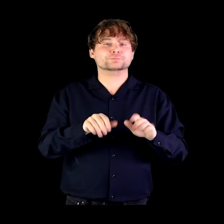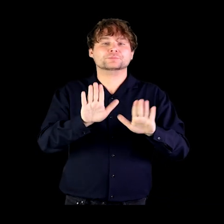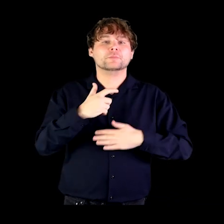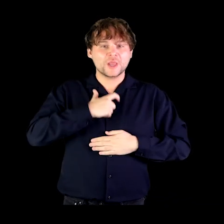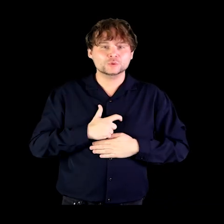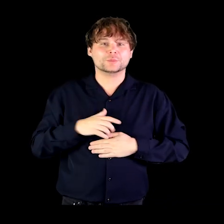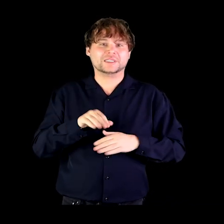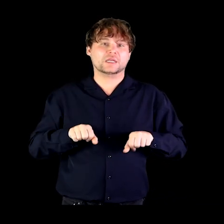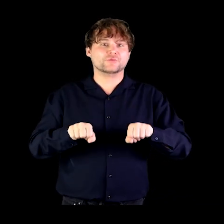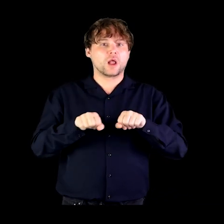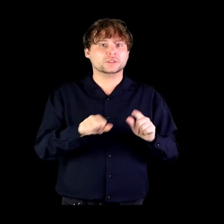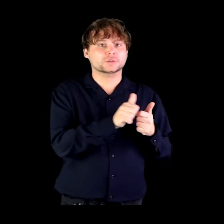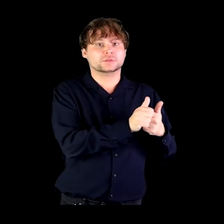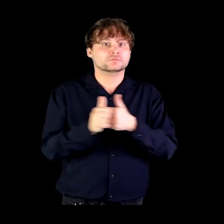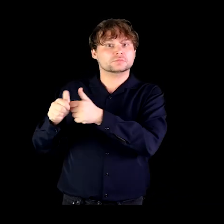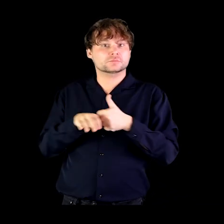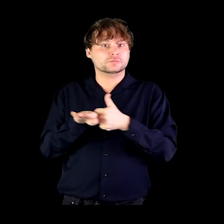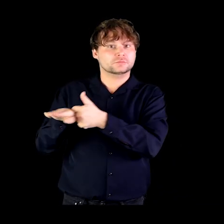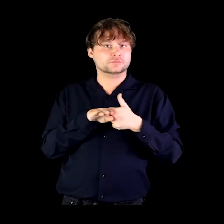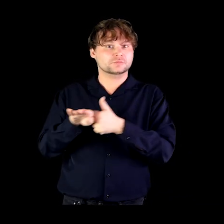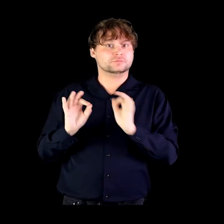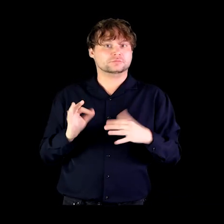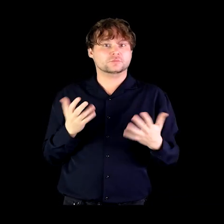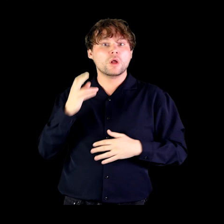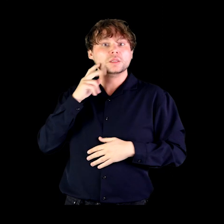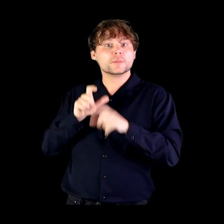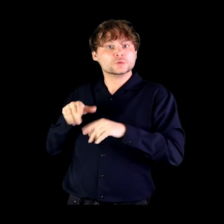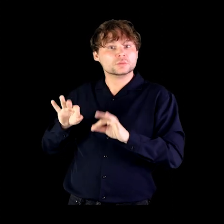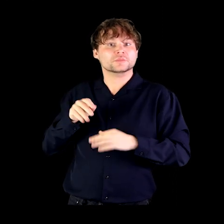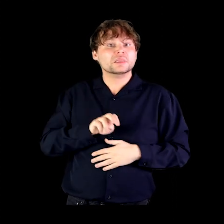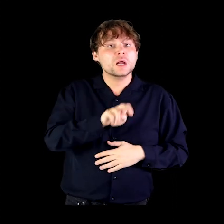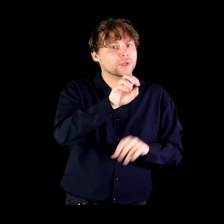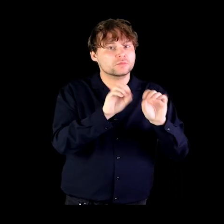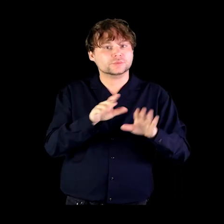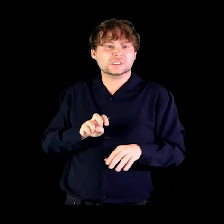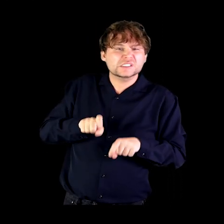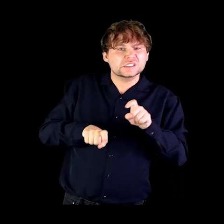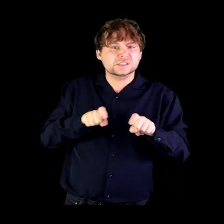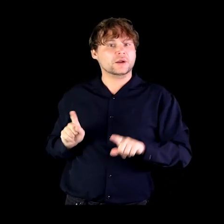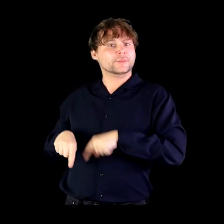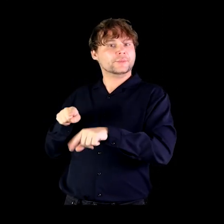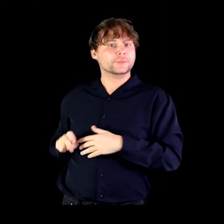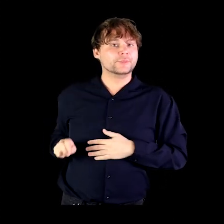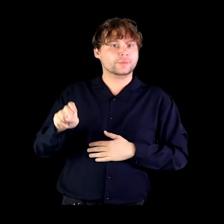anderen Menschen. Also zum Beispiel nutzt eine Rampe genauso gut eine Frau mit einem Kinderwagen, eine Person mit einem Kinderwagen